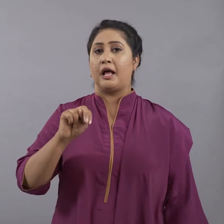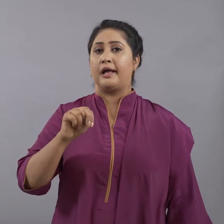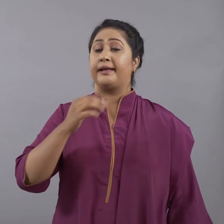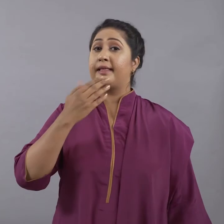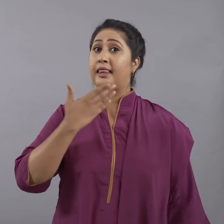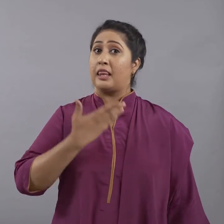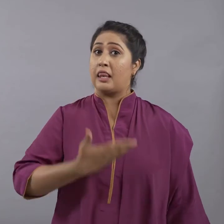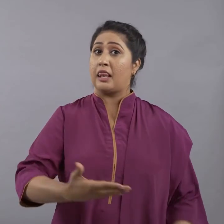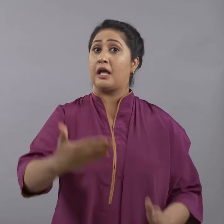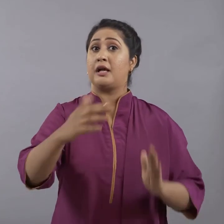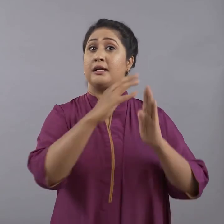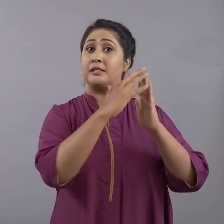नज़्में,